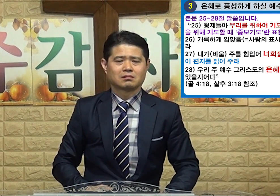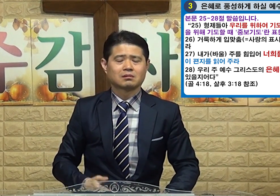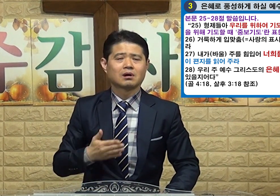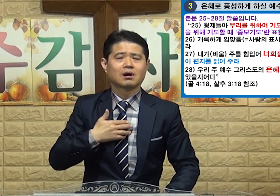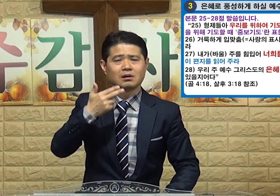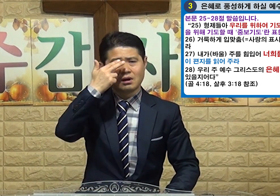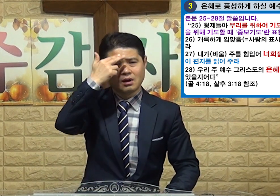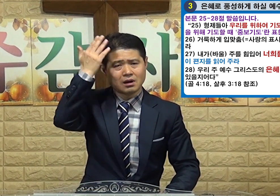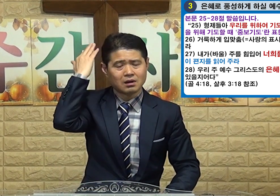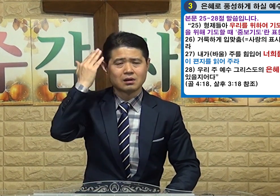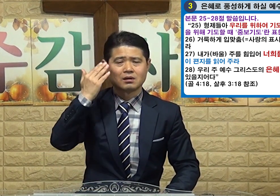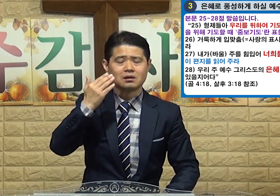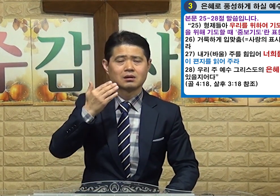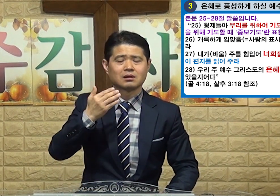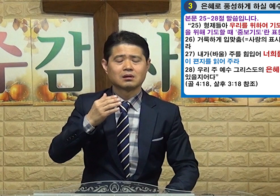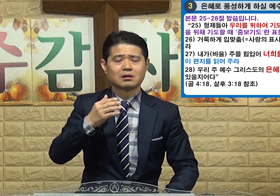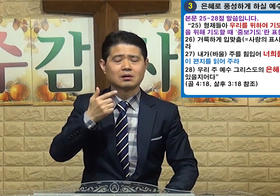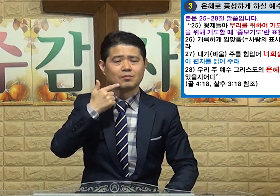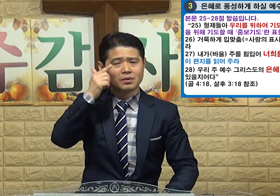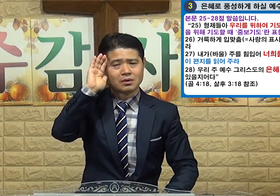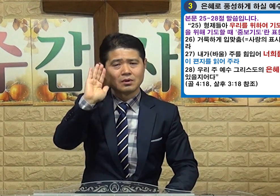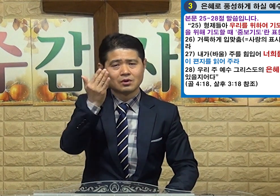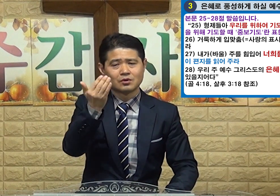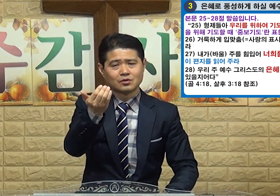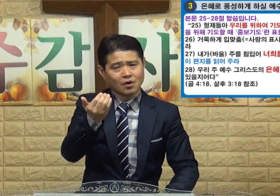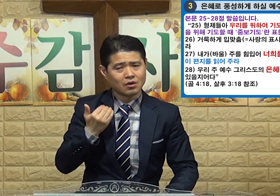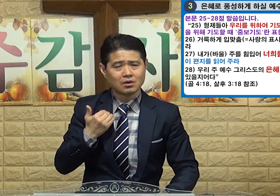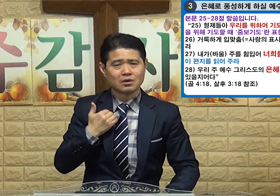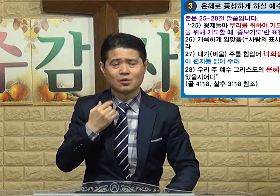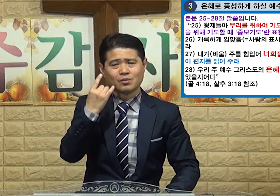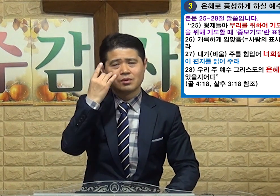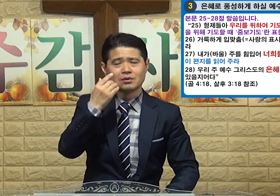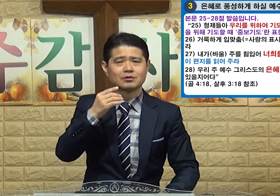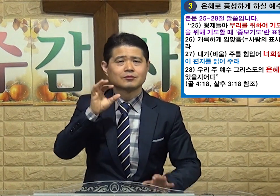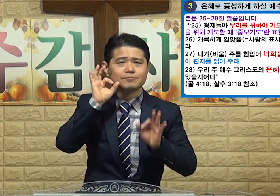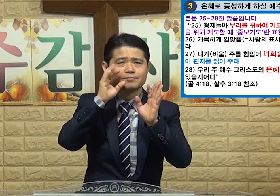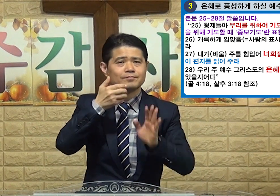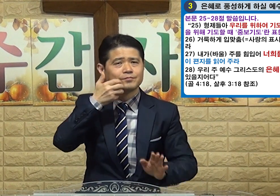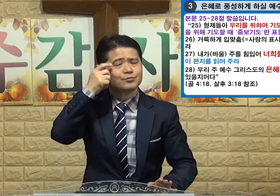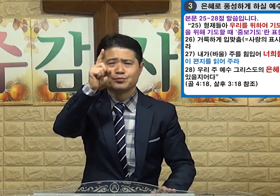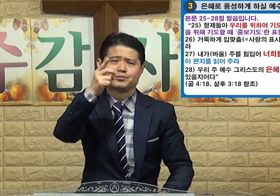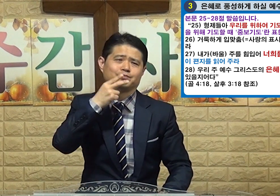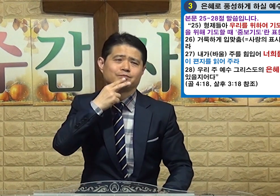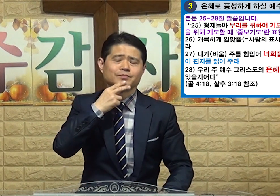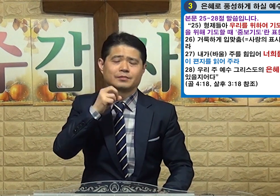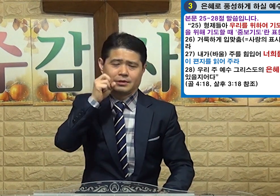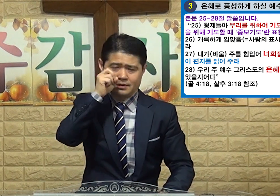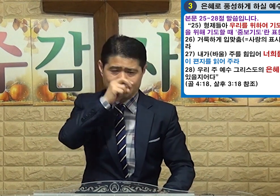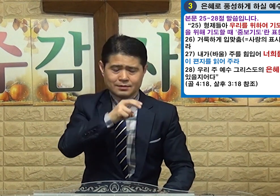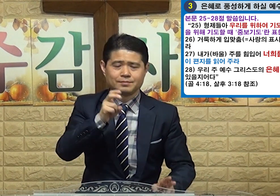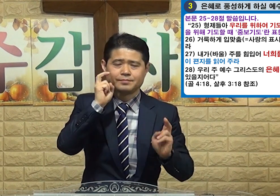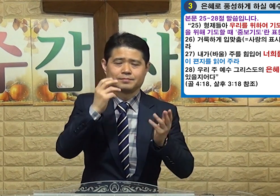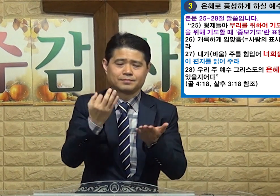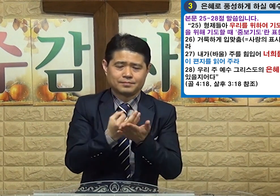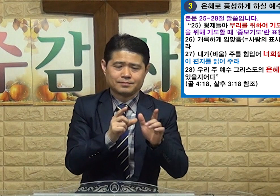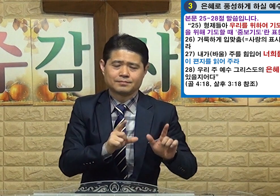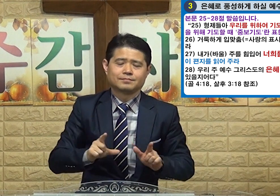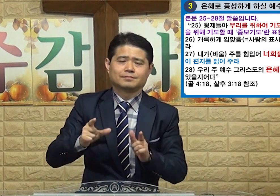할 수 있습니다. 예전에 목사가 되기 전에 저는 복음에 대한 생각을 꿈에도 꾸지